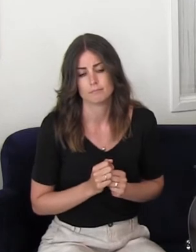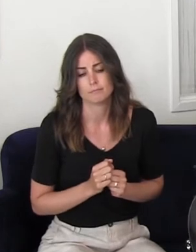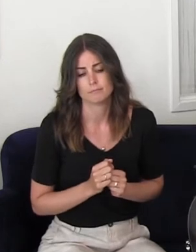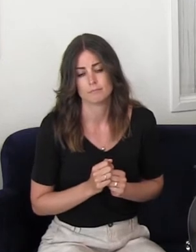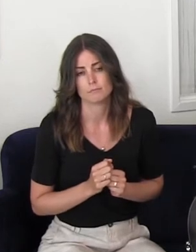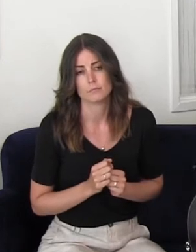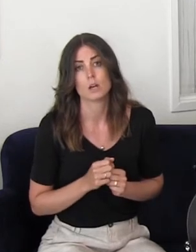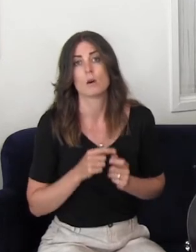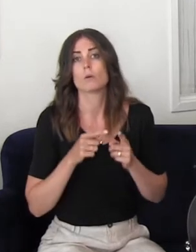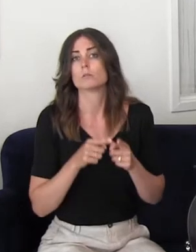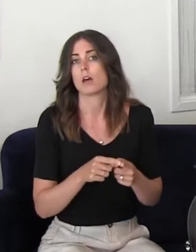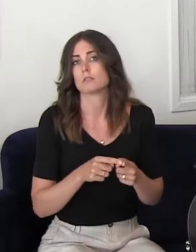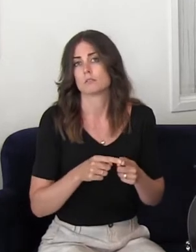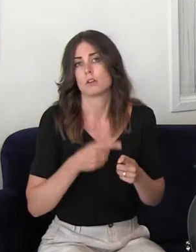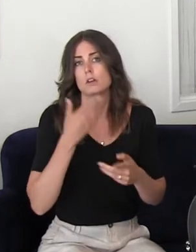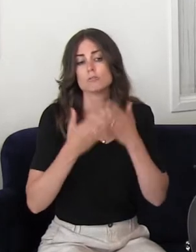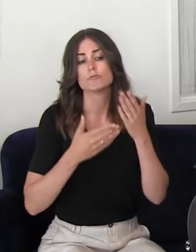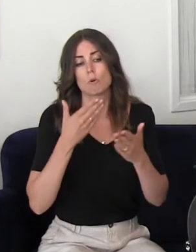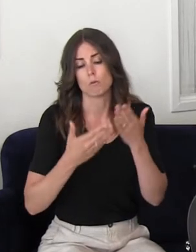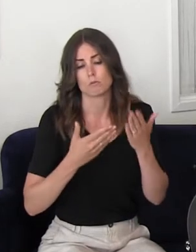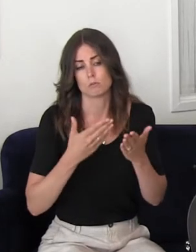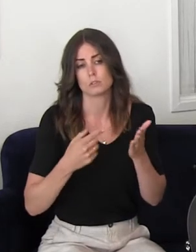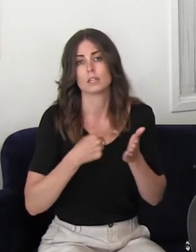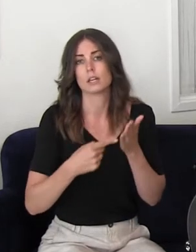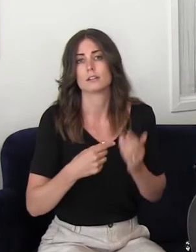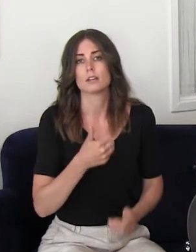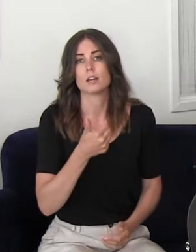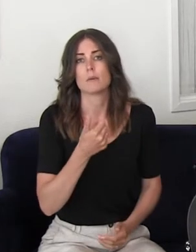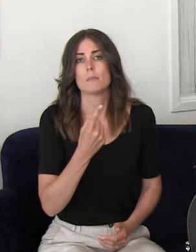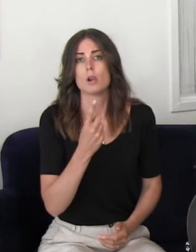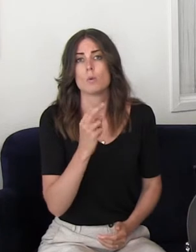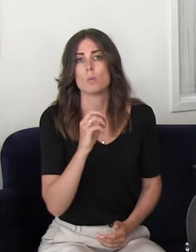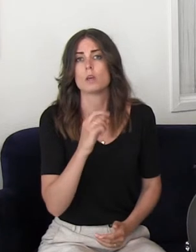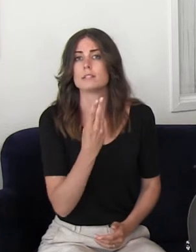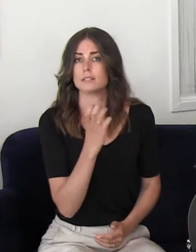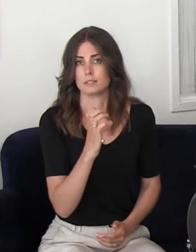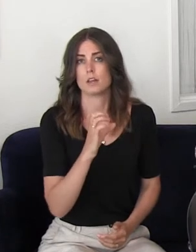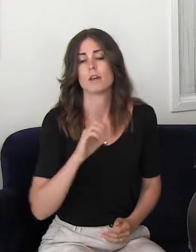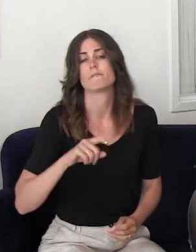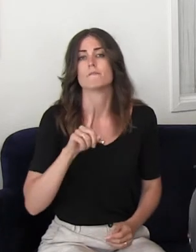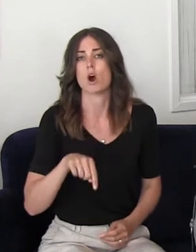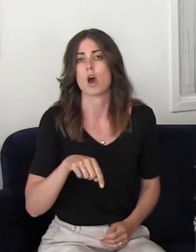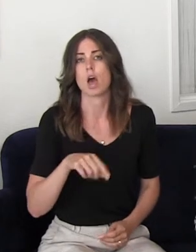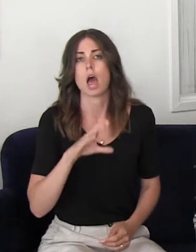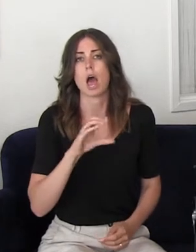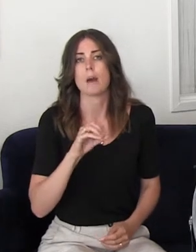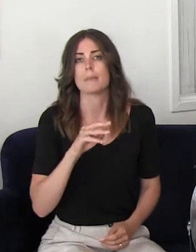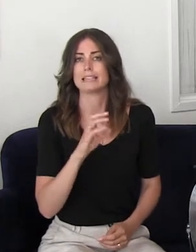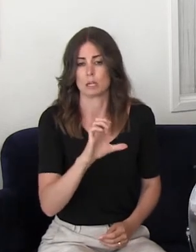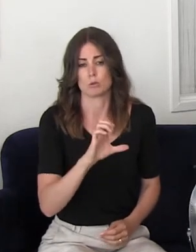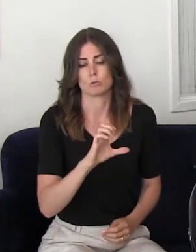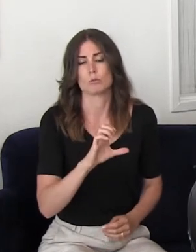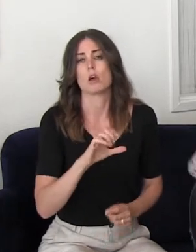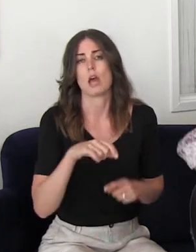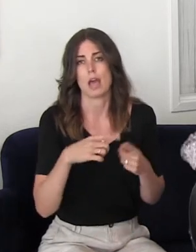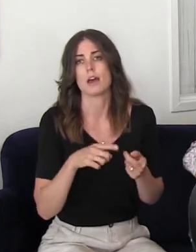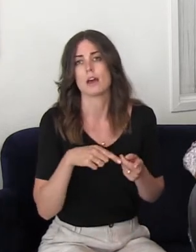Och den sången vi har valt att ta med från honom heter Blues för Amadeus. Och den Amadeus vi syftar på här,